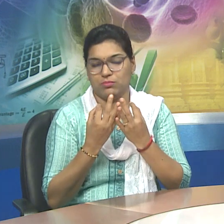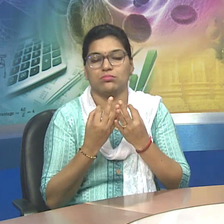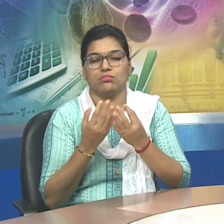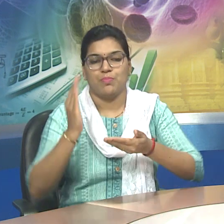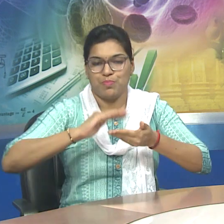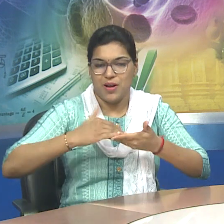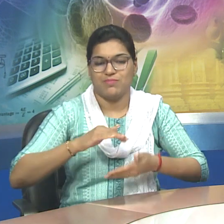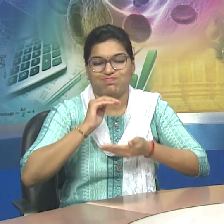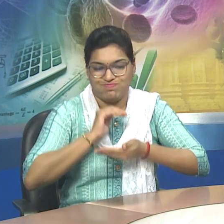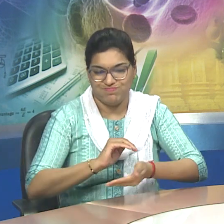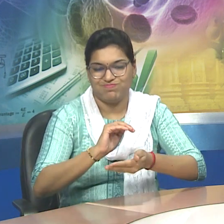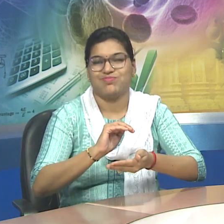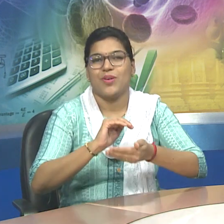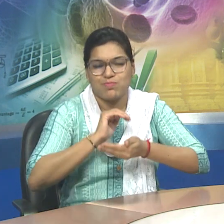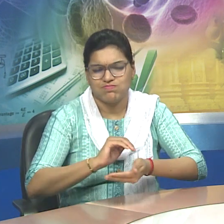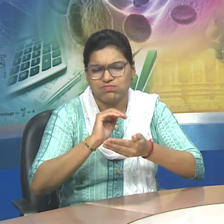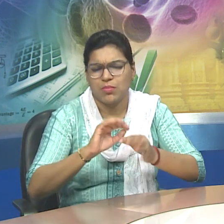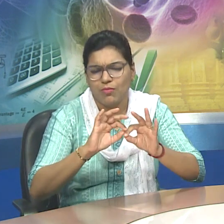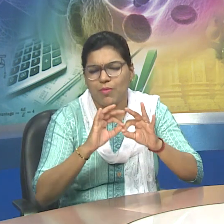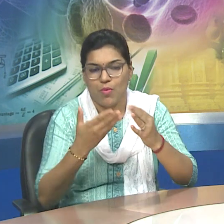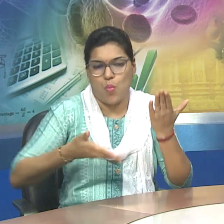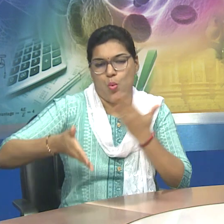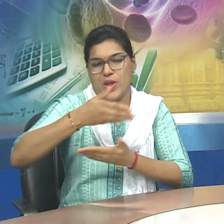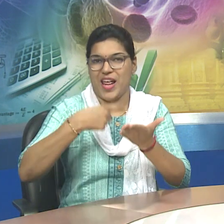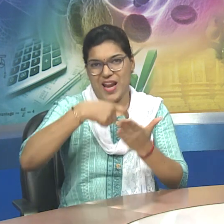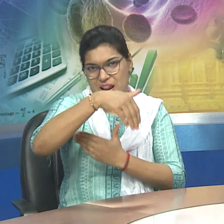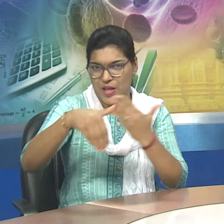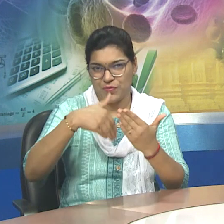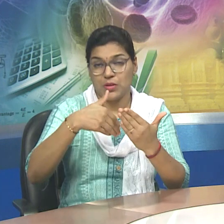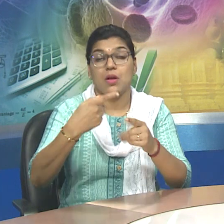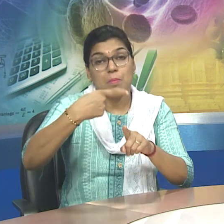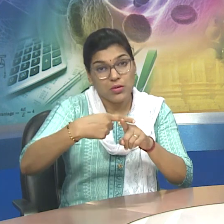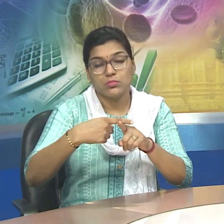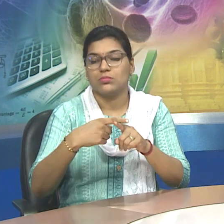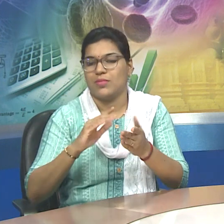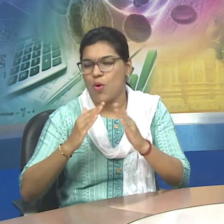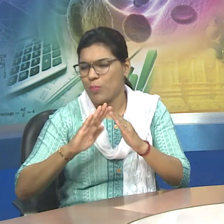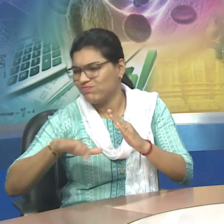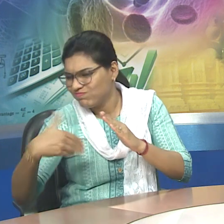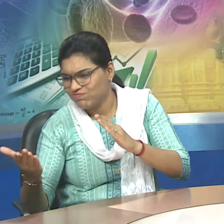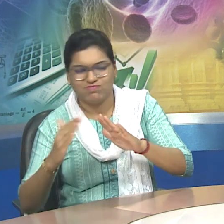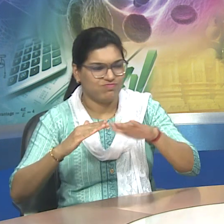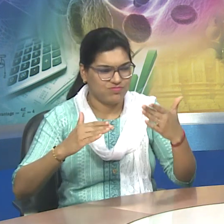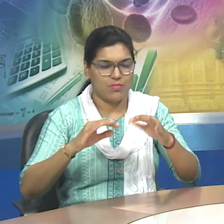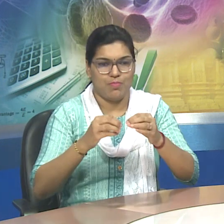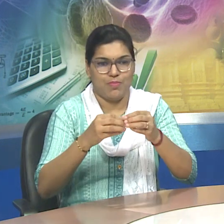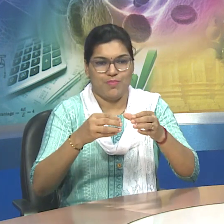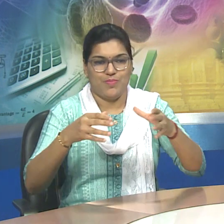इस कार्य प्रणाली में, अर्थात जो हमने अभी बात की कि ये वह संस्था है, वह एजेंसी है जो